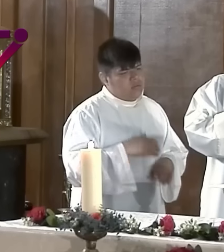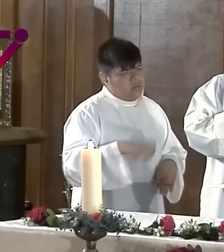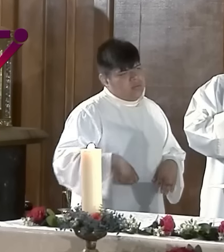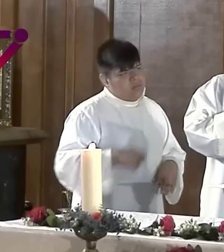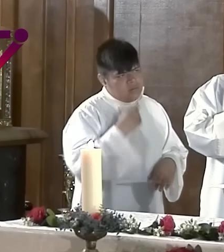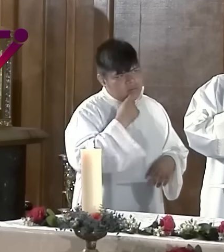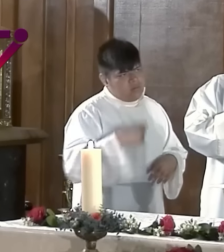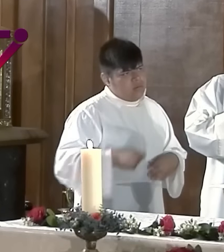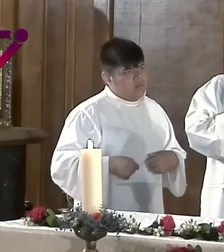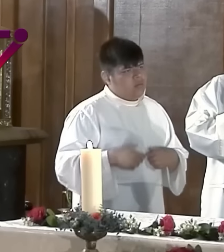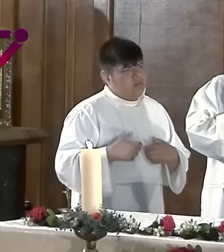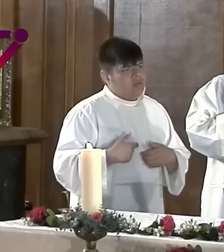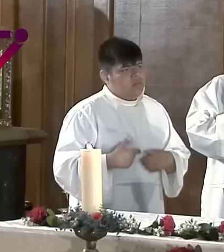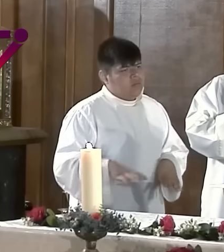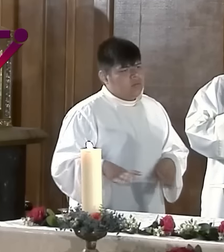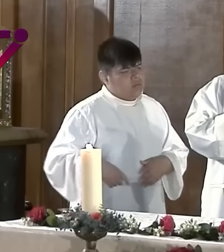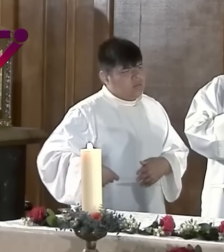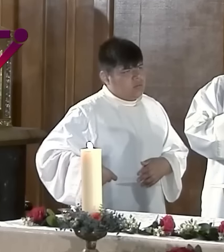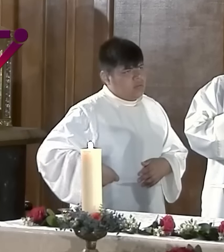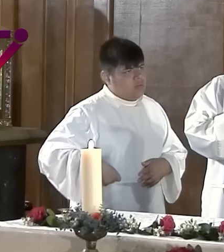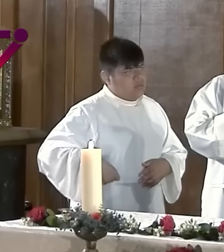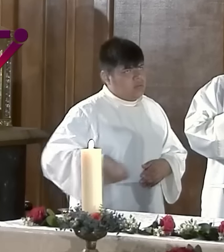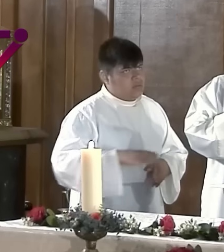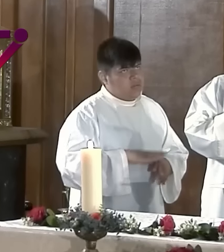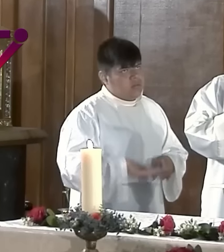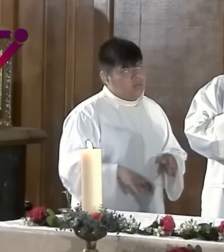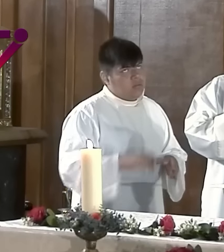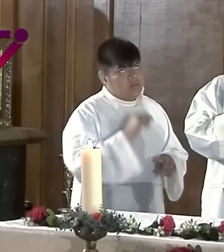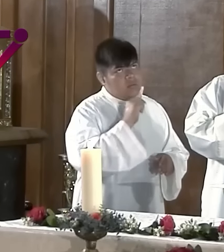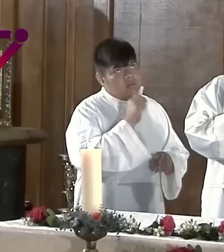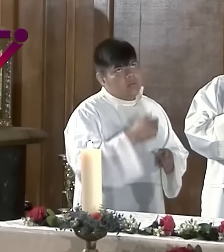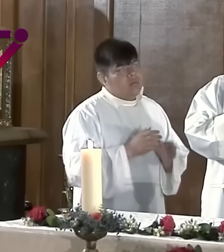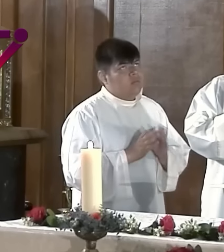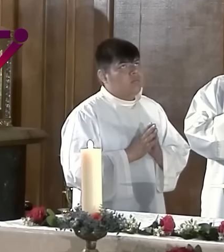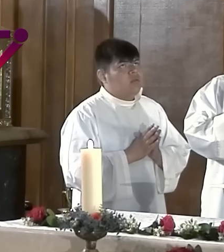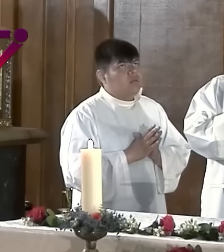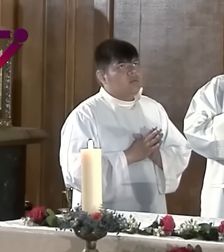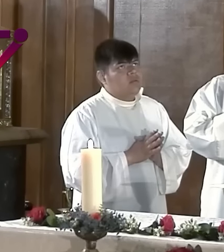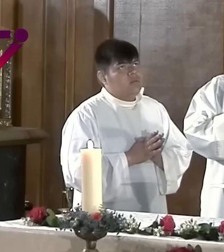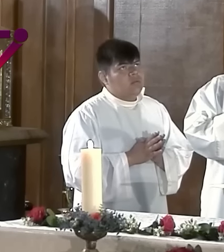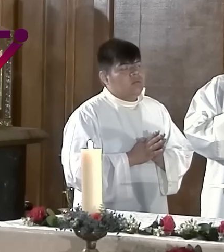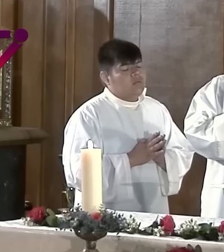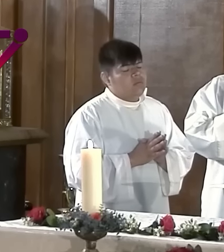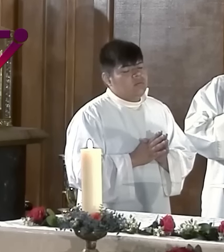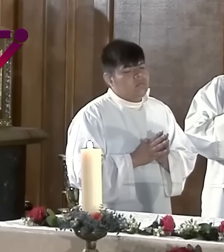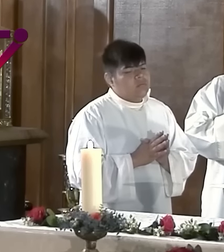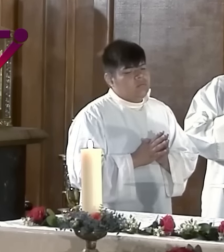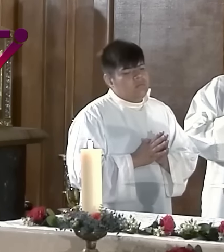nosotros perdonamos a los que nos ofenden. No nos dejes caer en la tentación y líbranos del